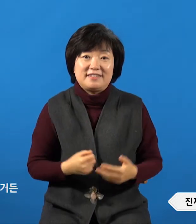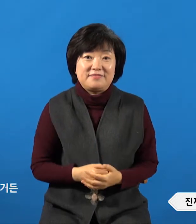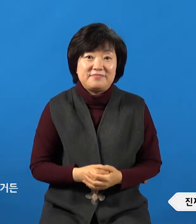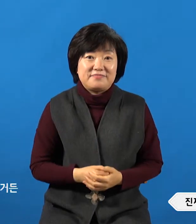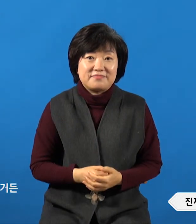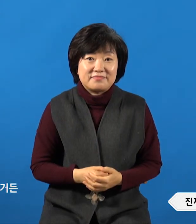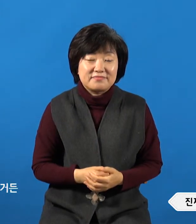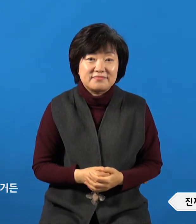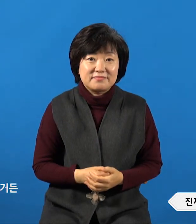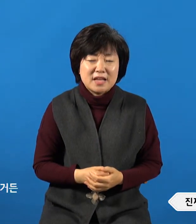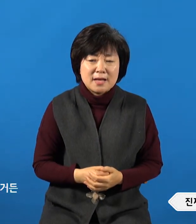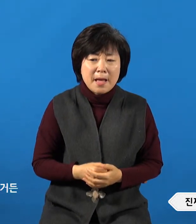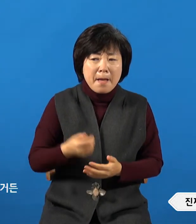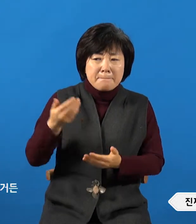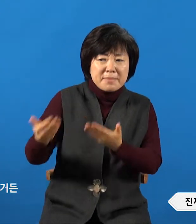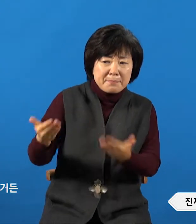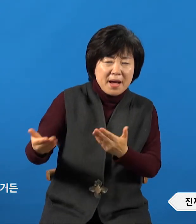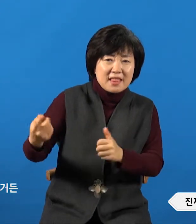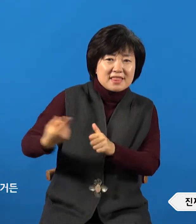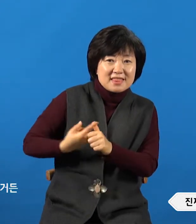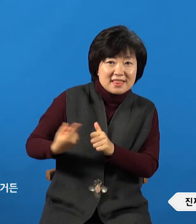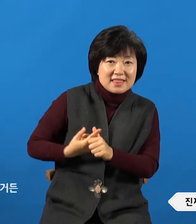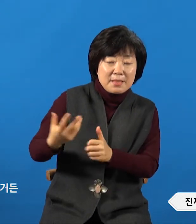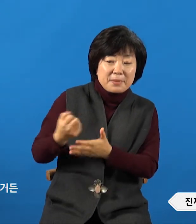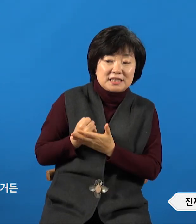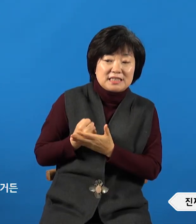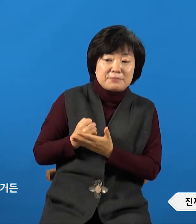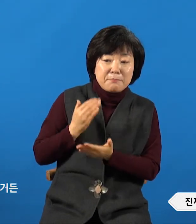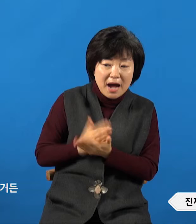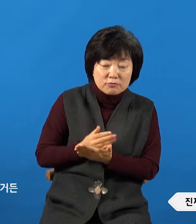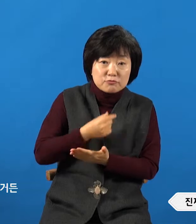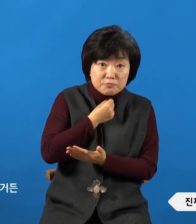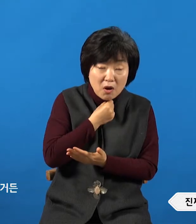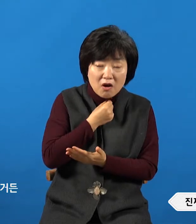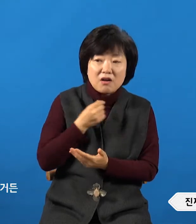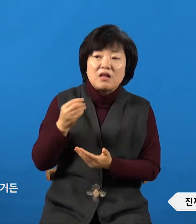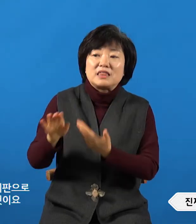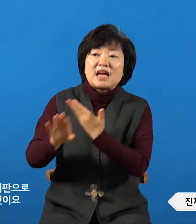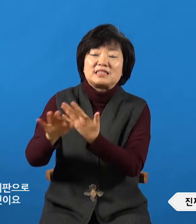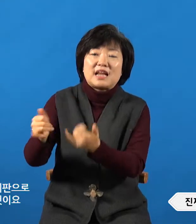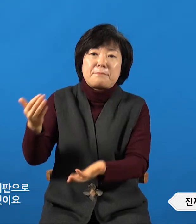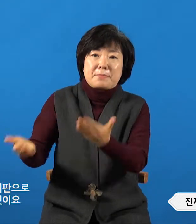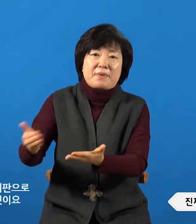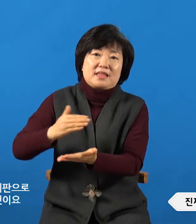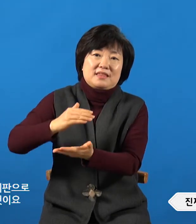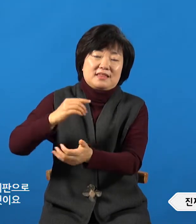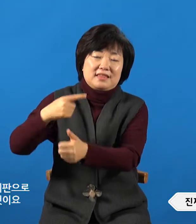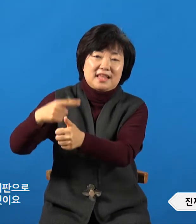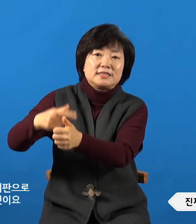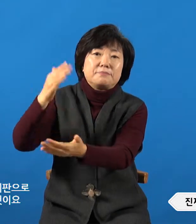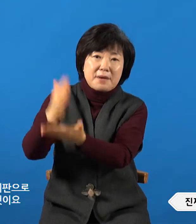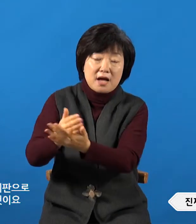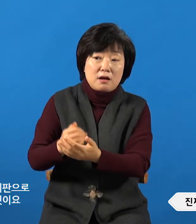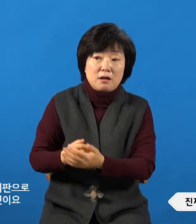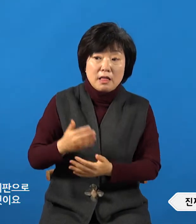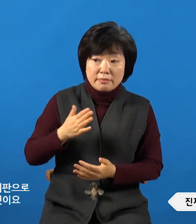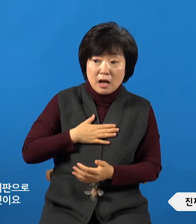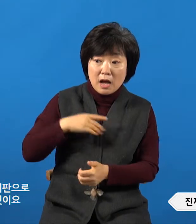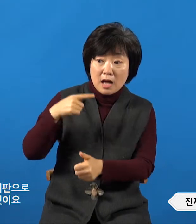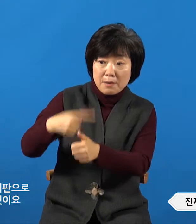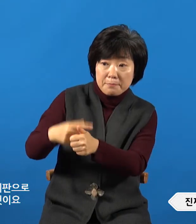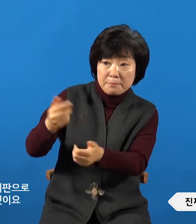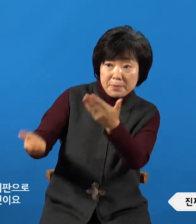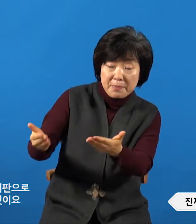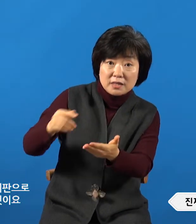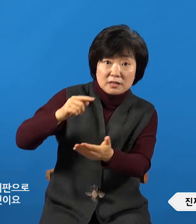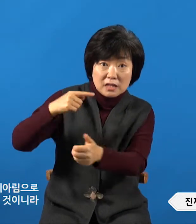이렇게 말씀합니다. 비판을 받지 아니하려거든 비판하지 말라. 너희가 비판하는 그 비판으로 너희가 비판을 받을 것이요